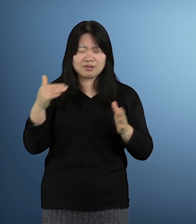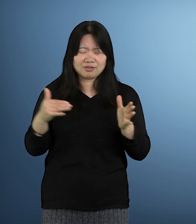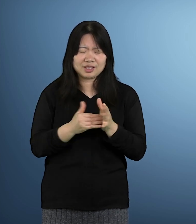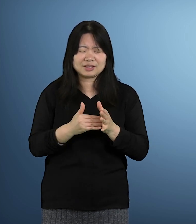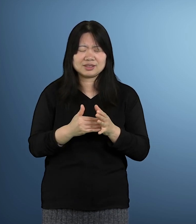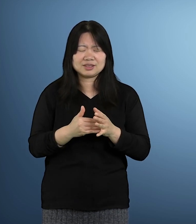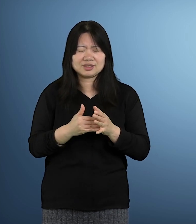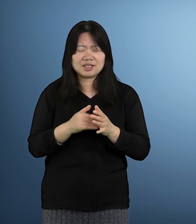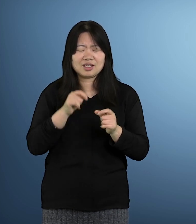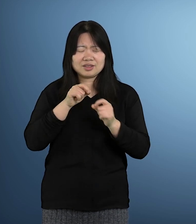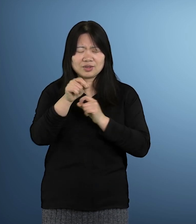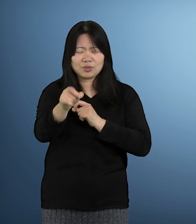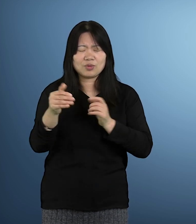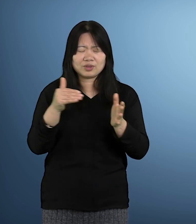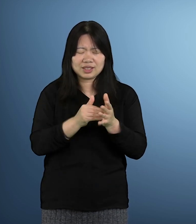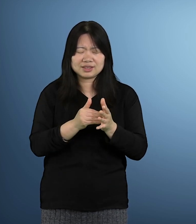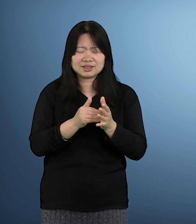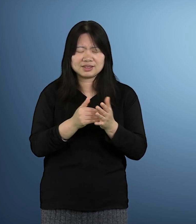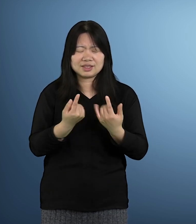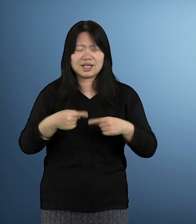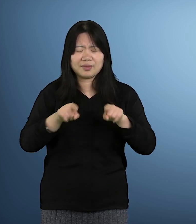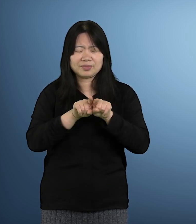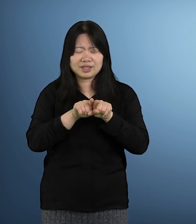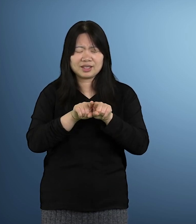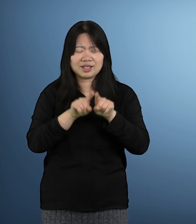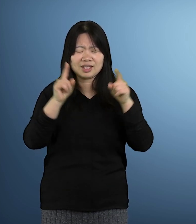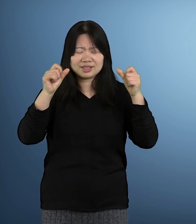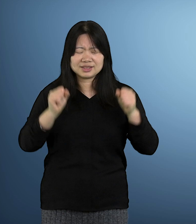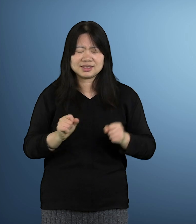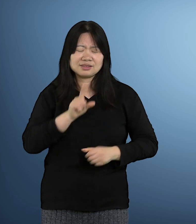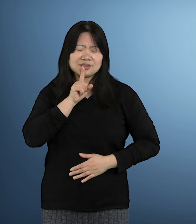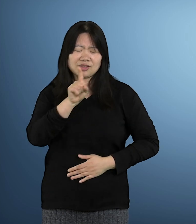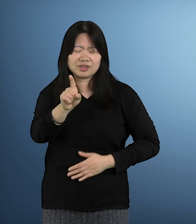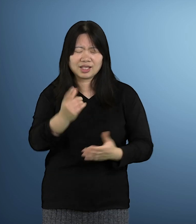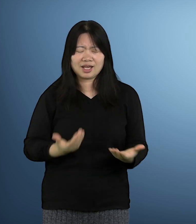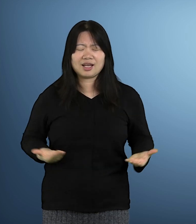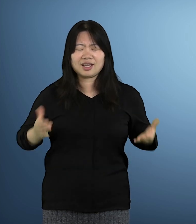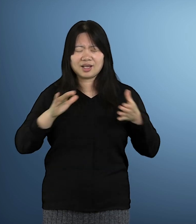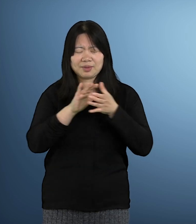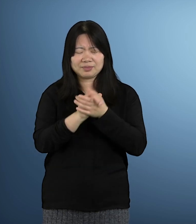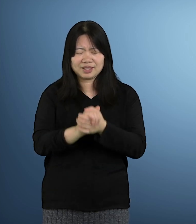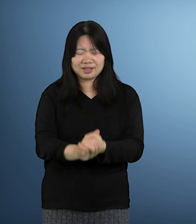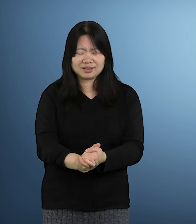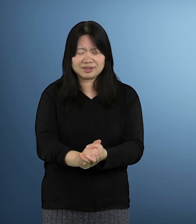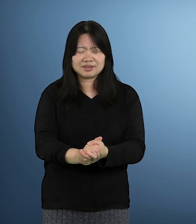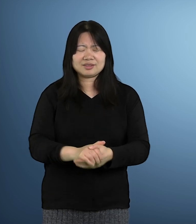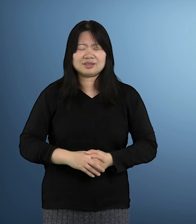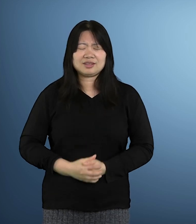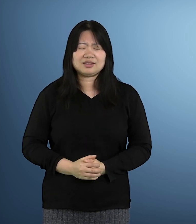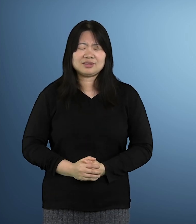생명까지 영원토록 함께 있을지어다. 아멘.